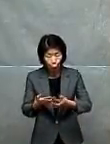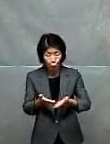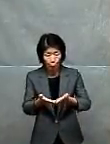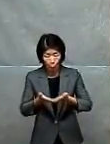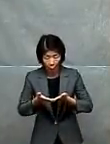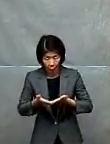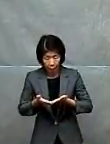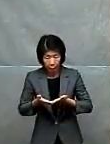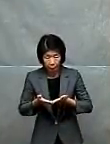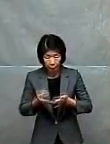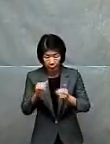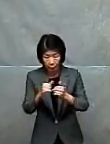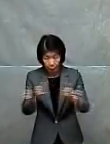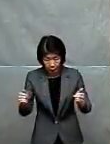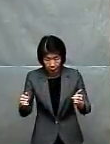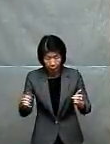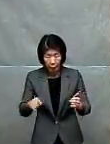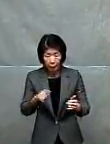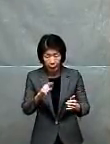る方々からの